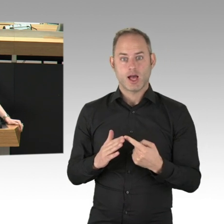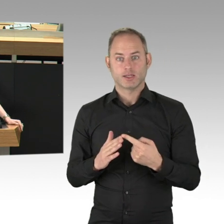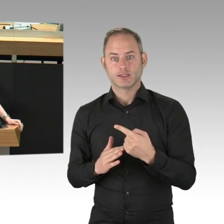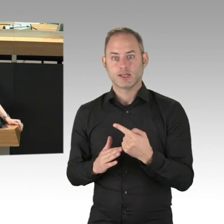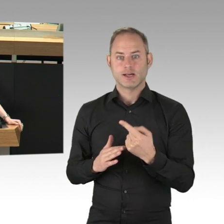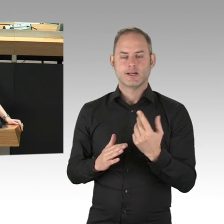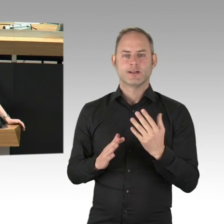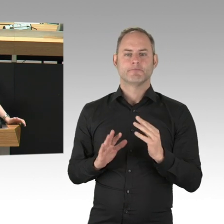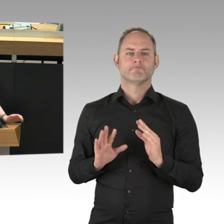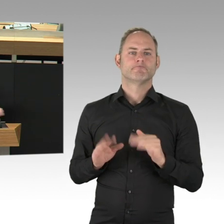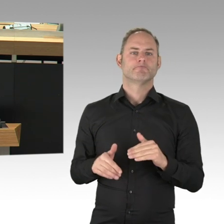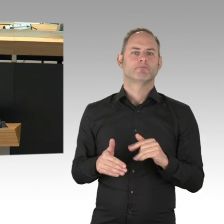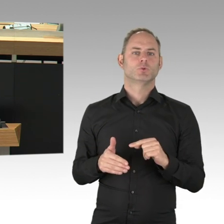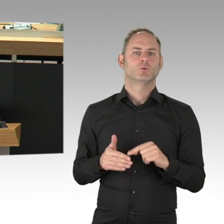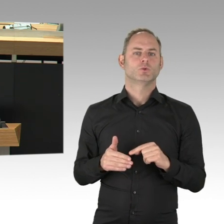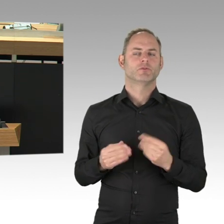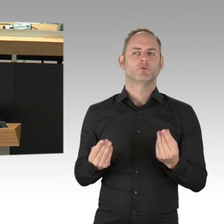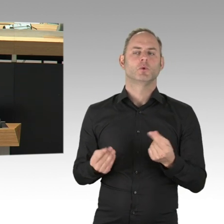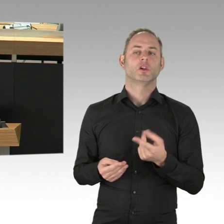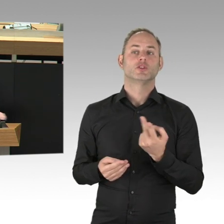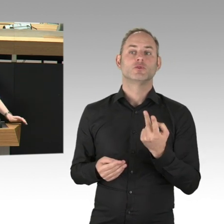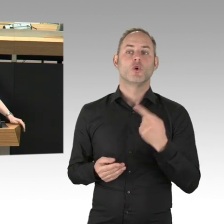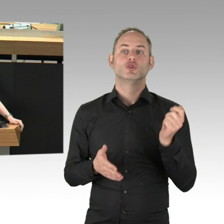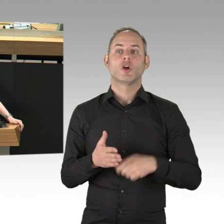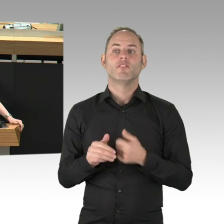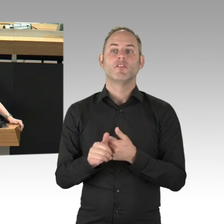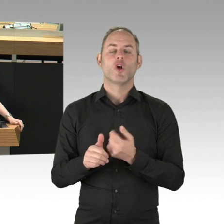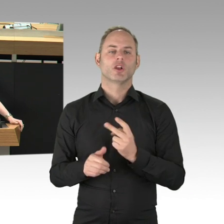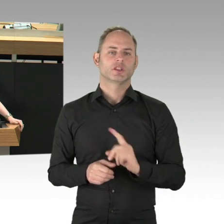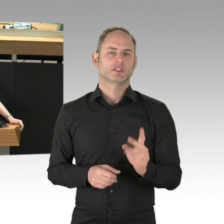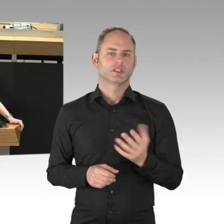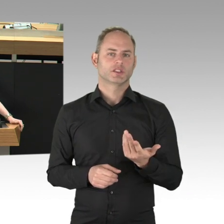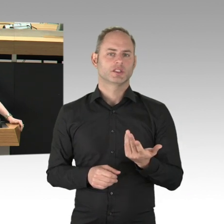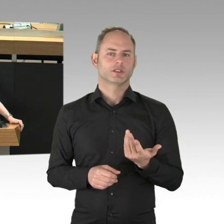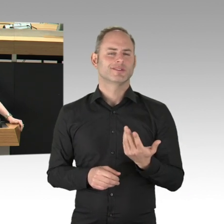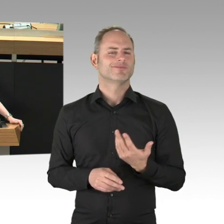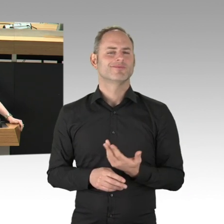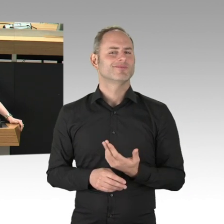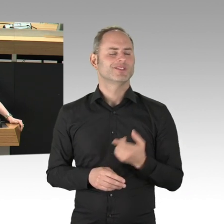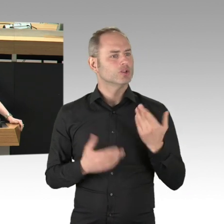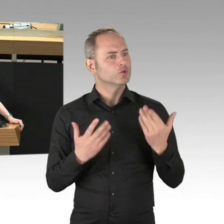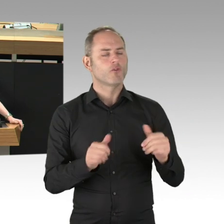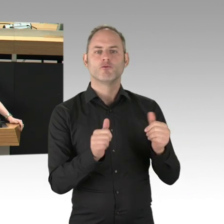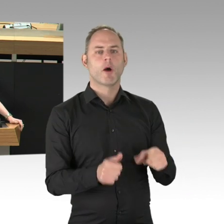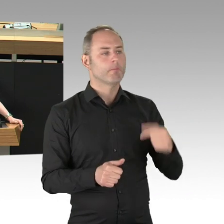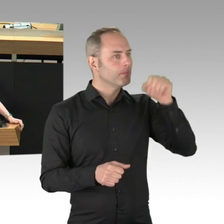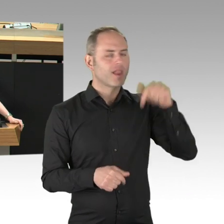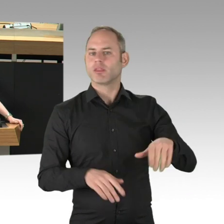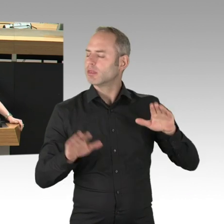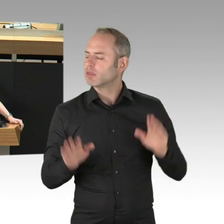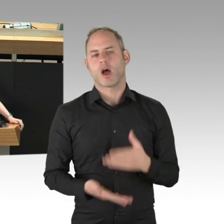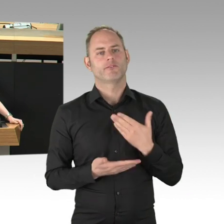muss dringend mehr Zeit und Energie darauf verwenden, die Hintergründe politisch motivierter Straftaten zu ermitteln.